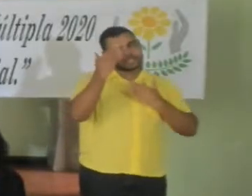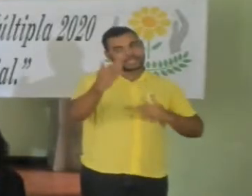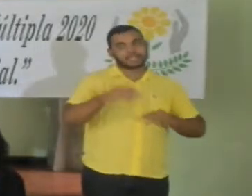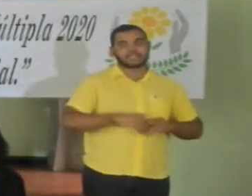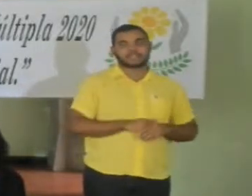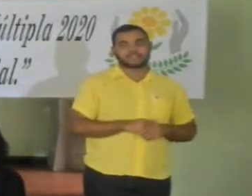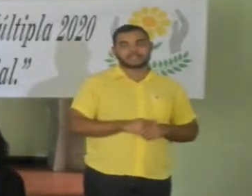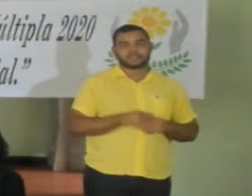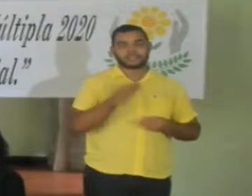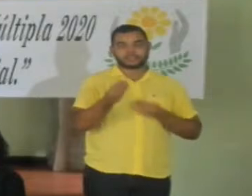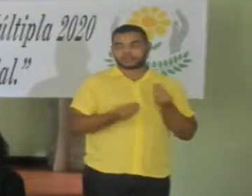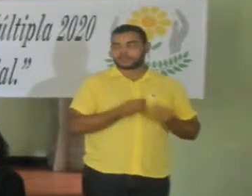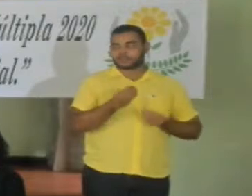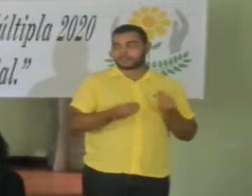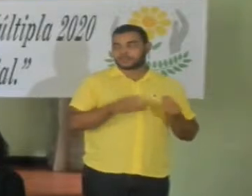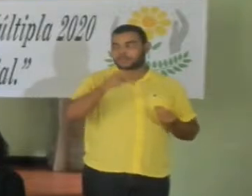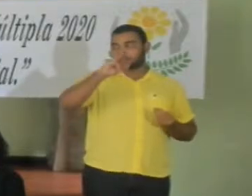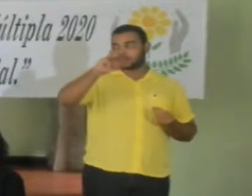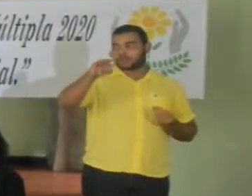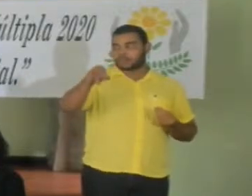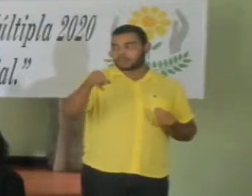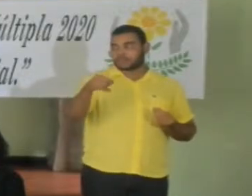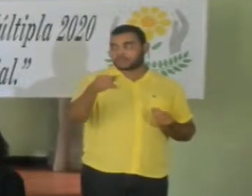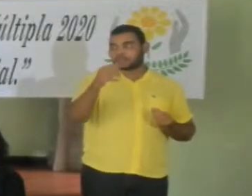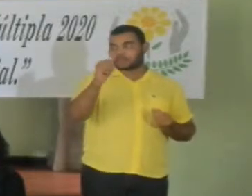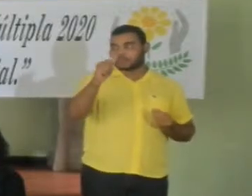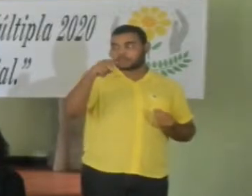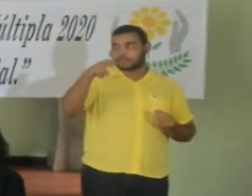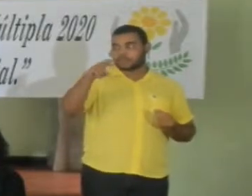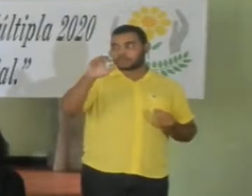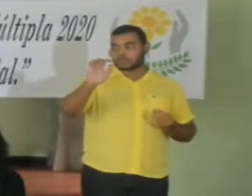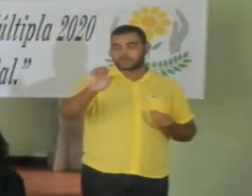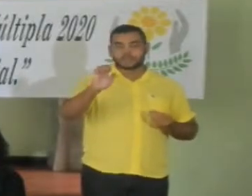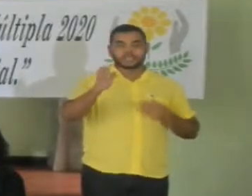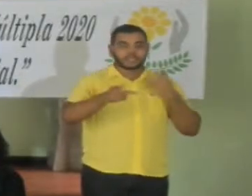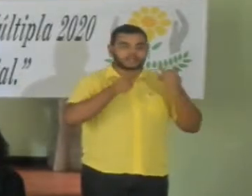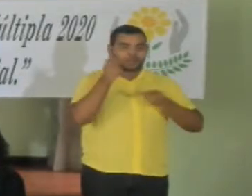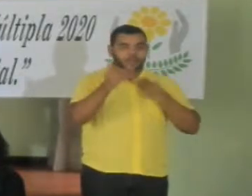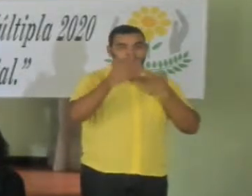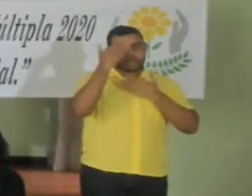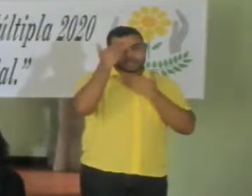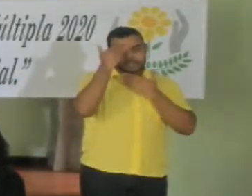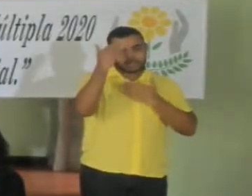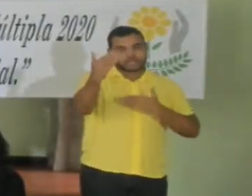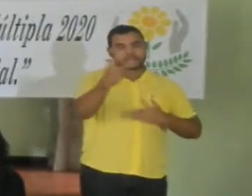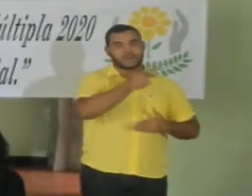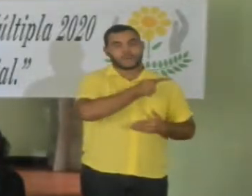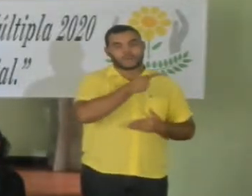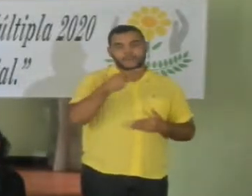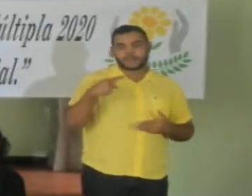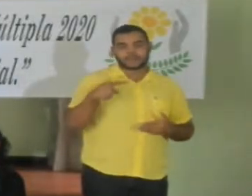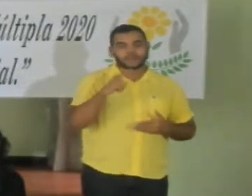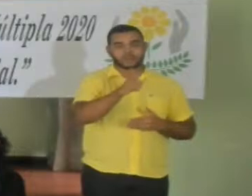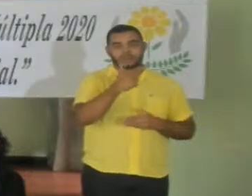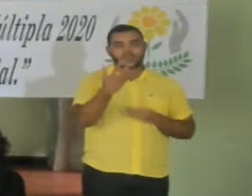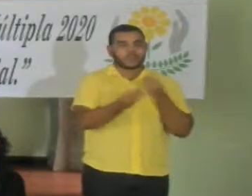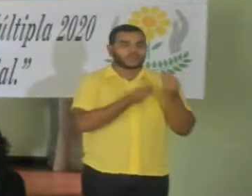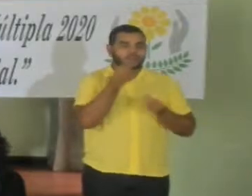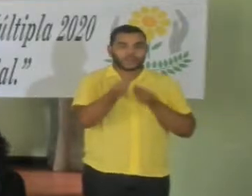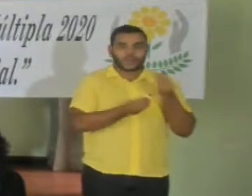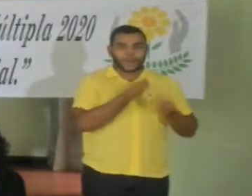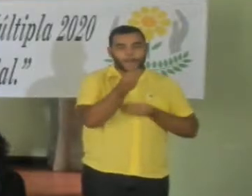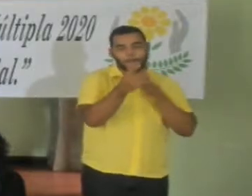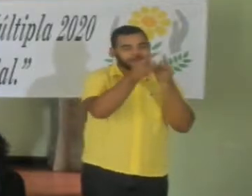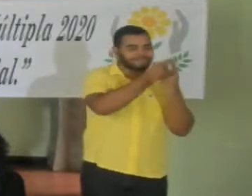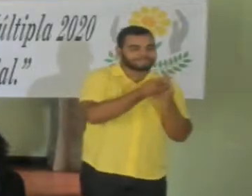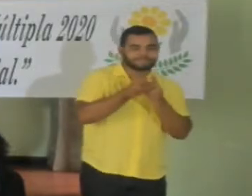Como Jane bem falou antes, né, Jane? Você já agradeceu aqui ao pastor, né? Porque sem ele seria inviável esse momento tão bonito que